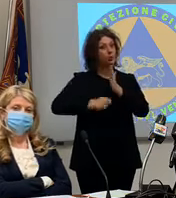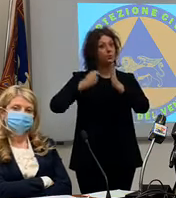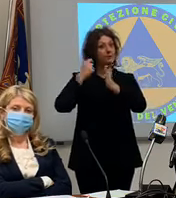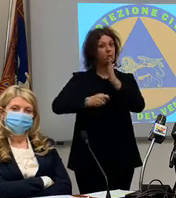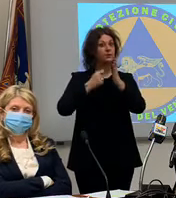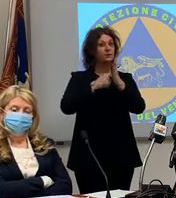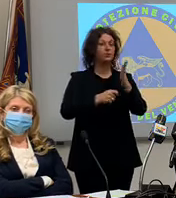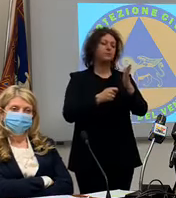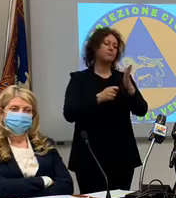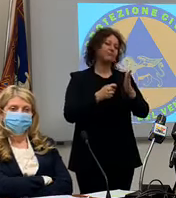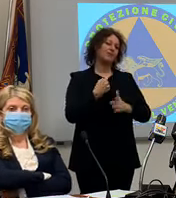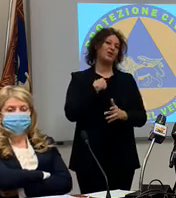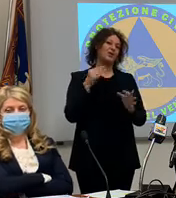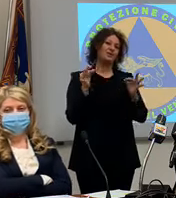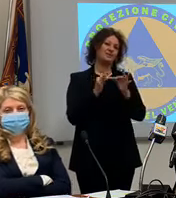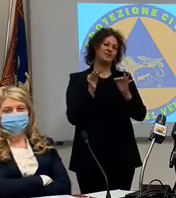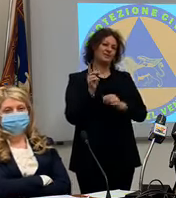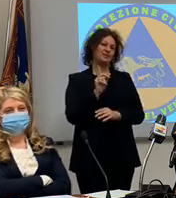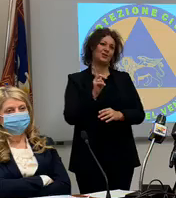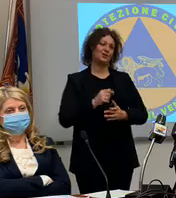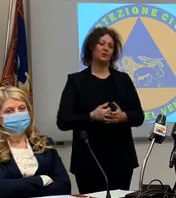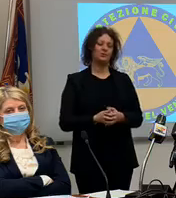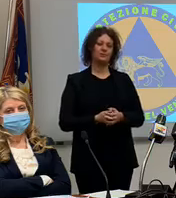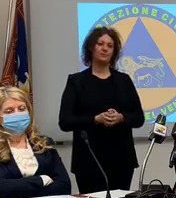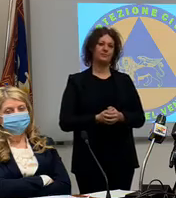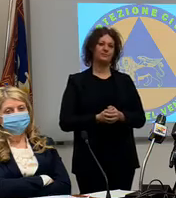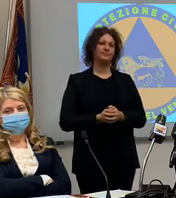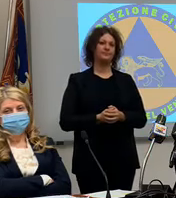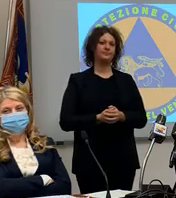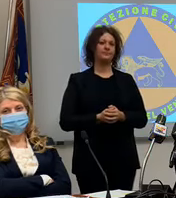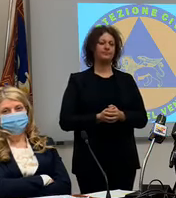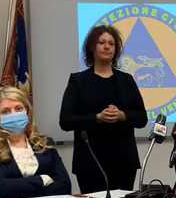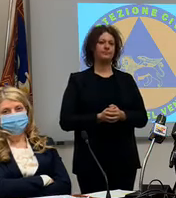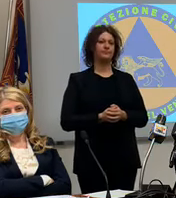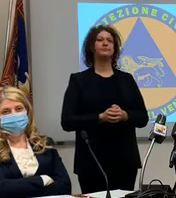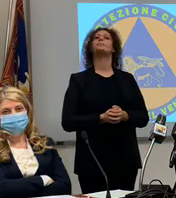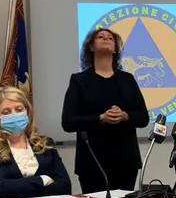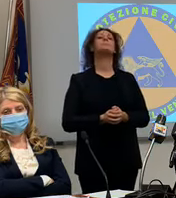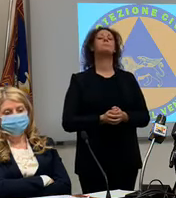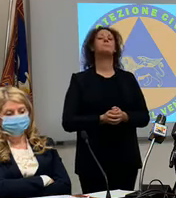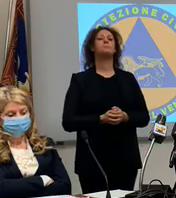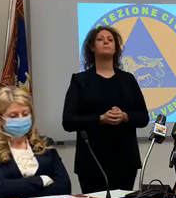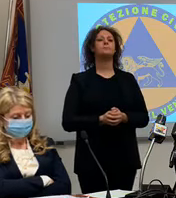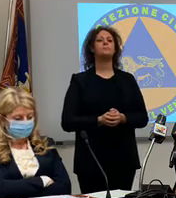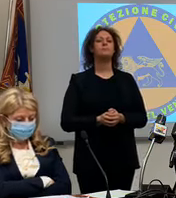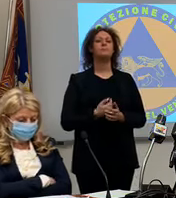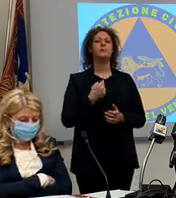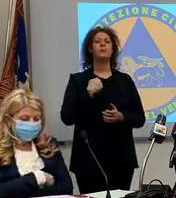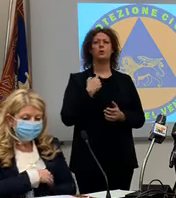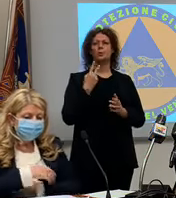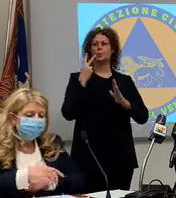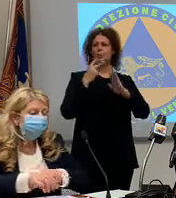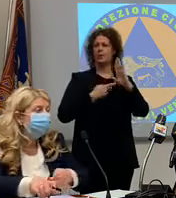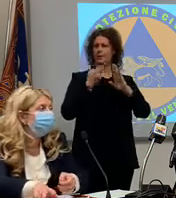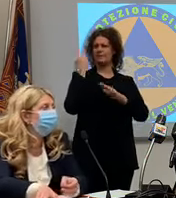non ho mai pensato che sta vicenda debba essere gestita con le multe Guarda io ho fatto un'intervista ricordo due mesi fa dicendo Guardate che